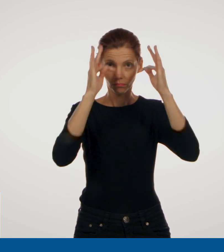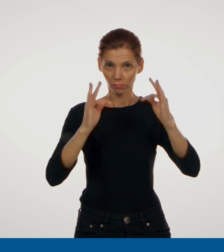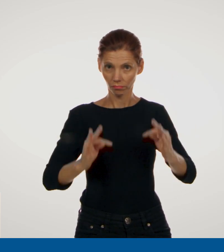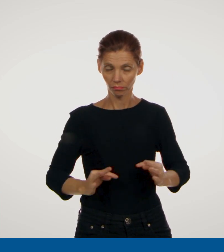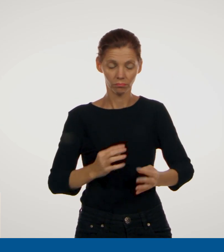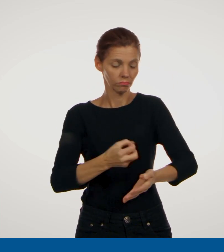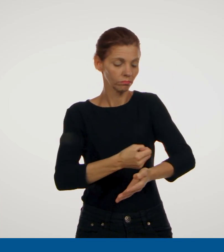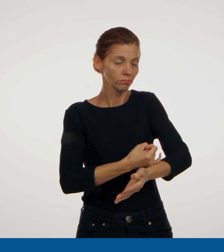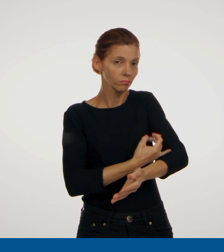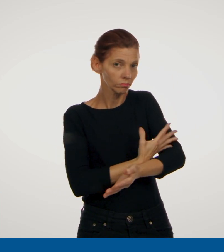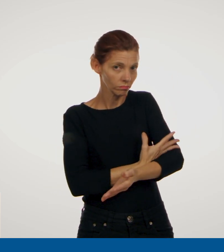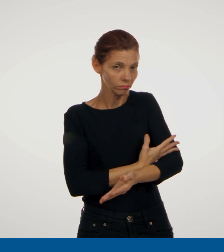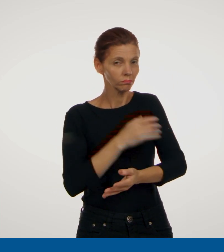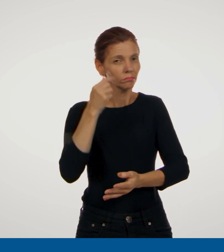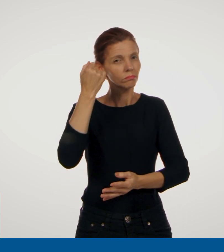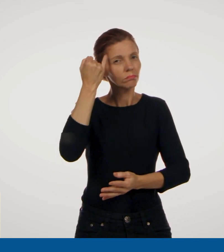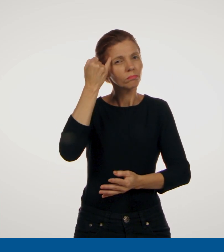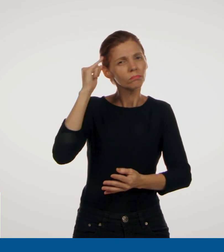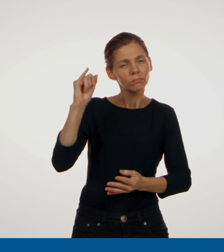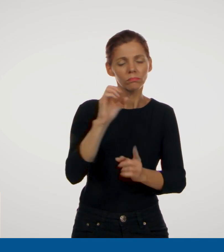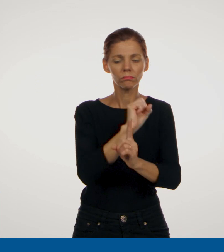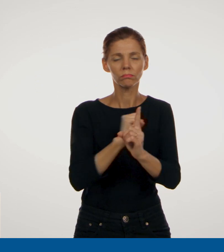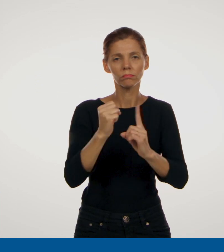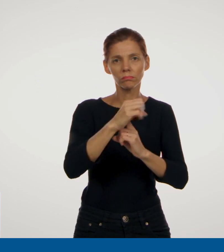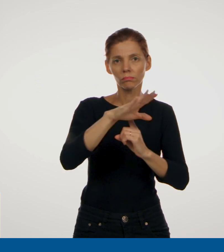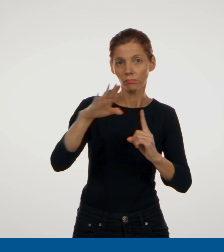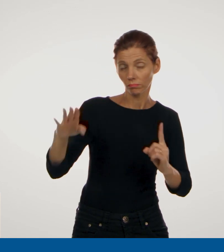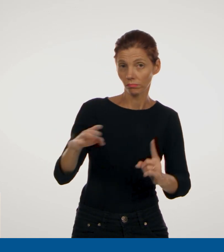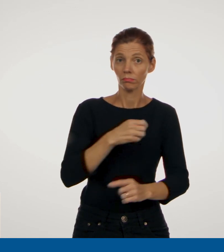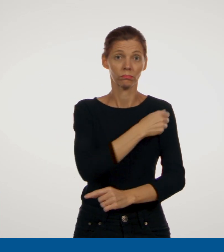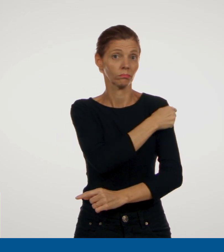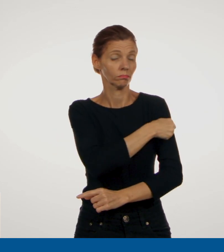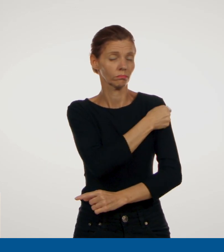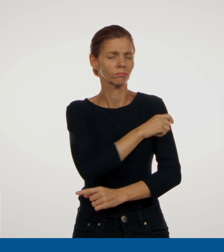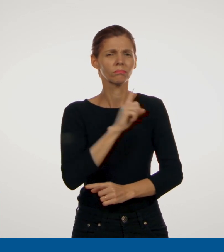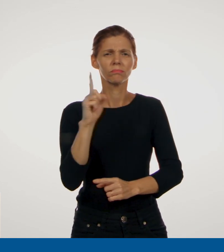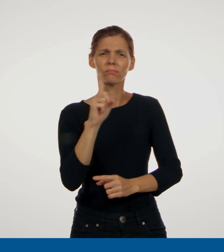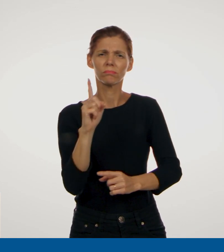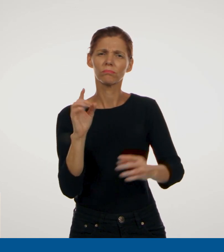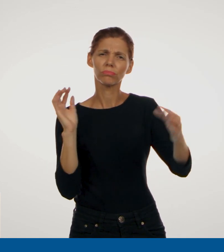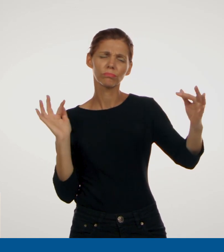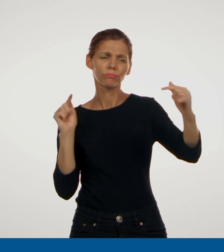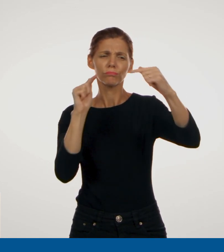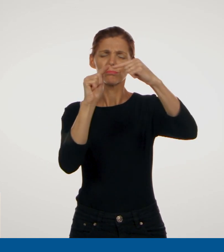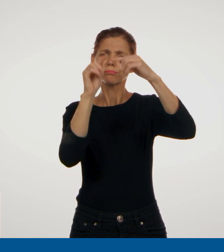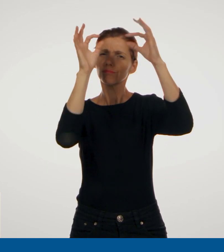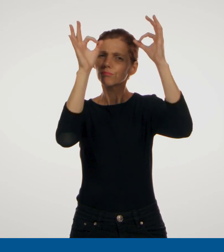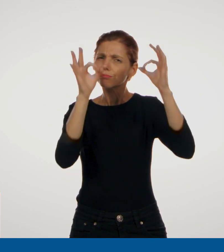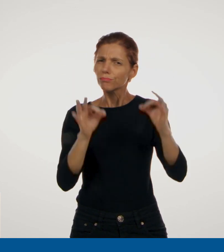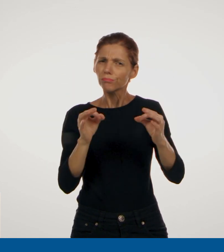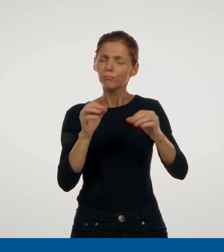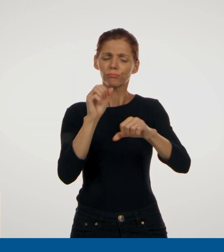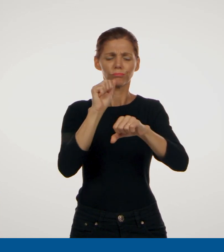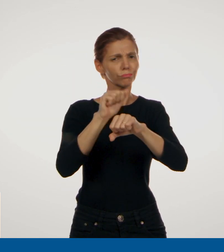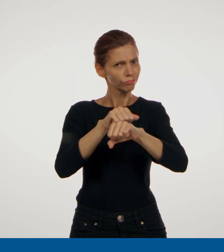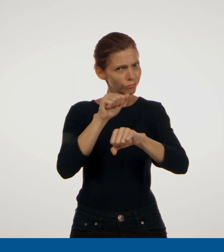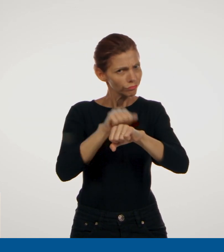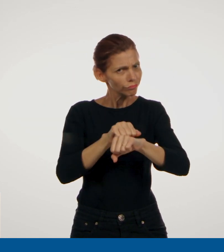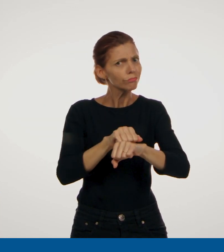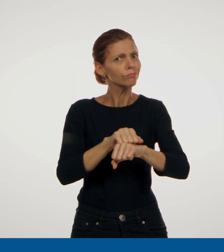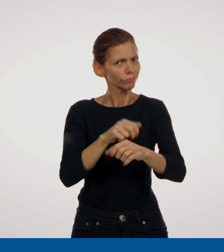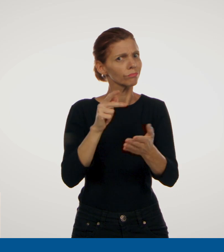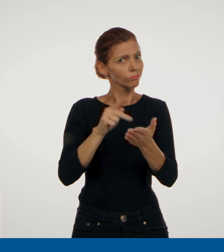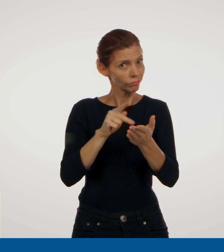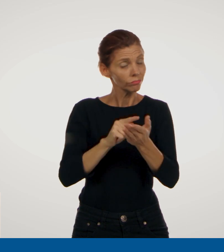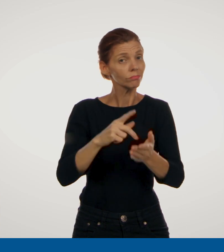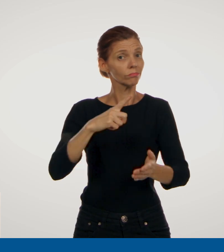nos aspectos físico, emocional, intelectual e social. O aluno não é um ser ideal abstrato, é